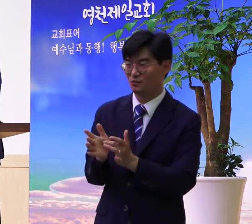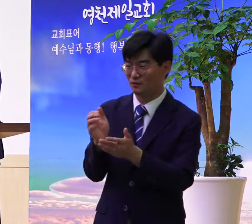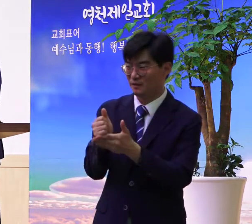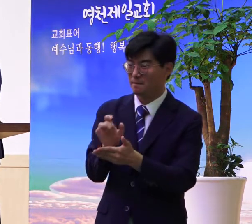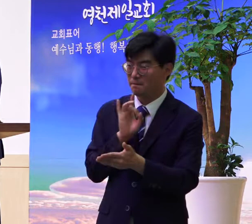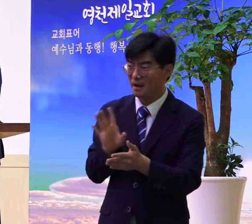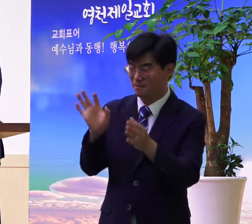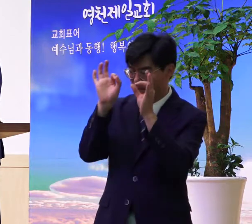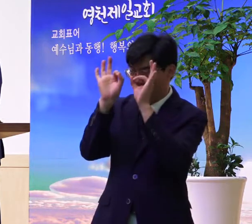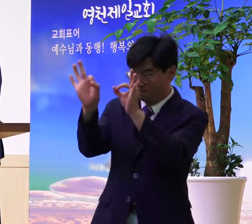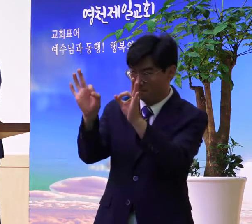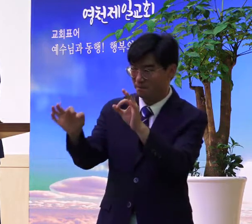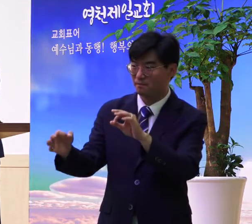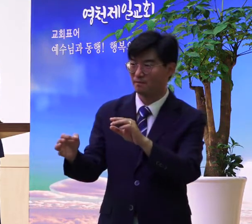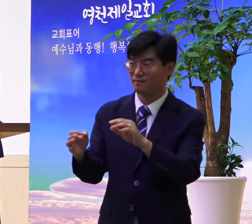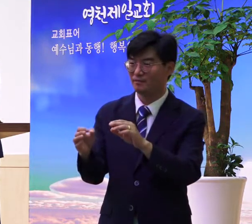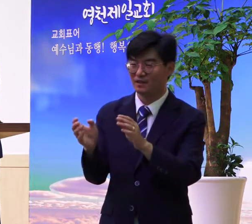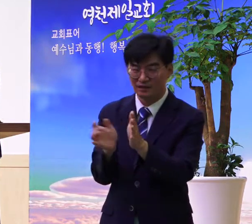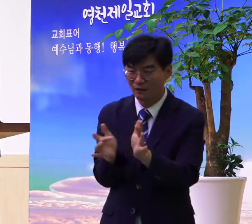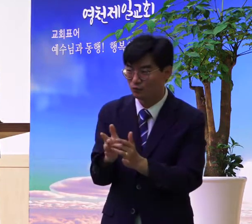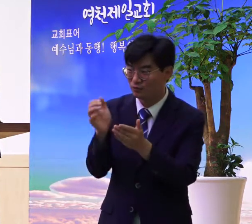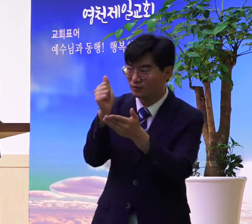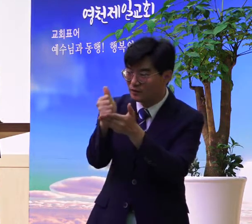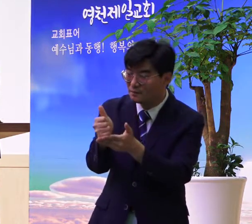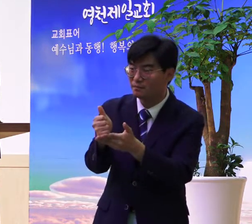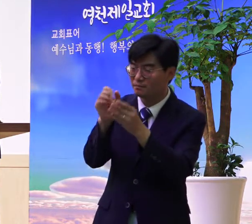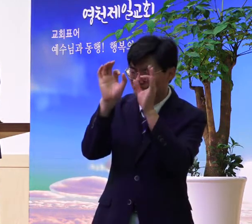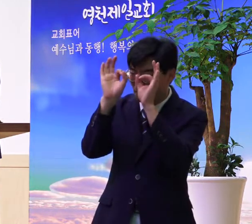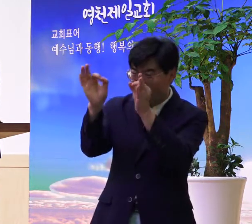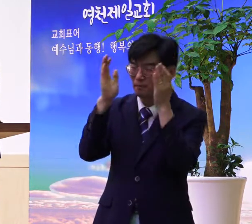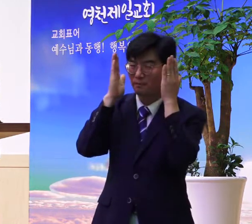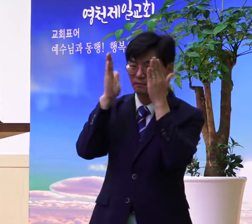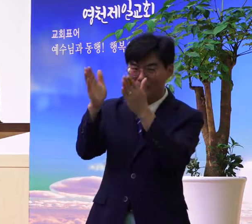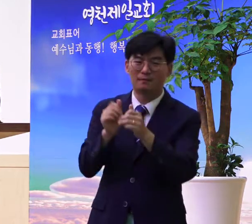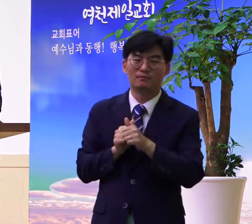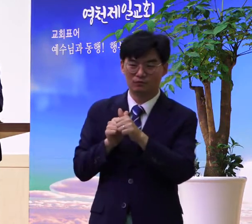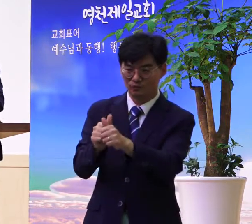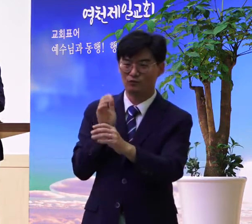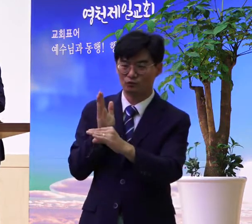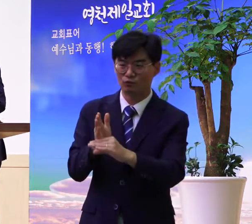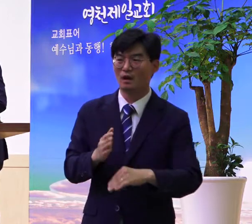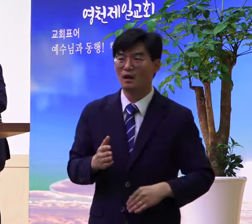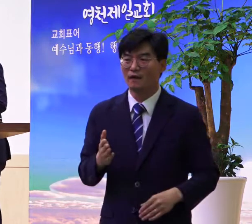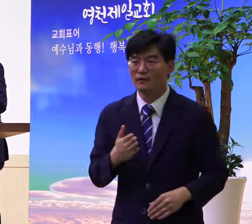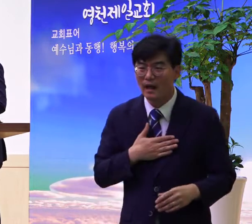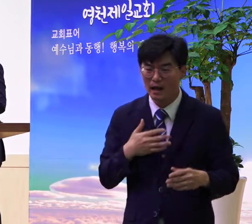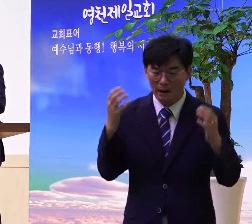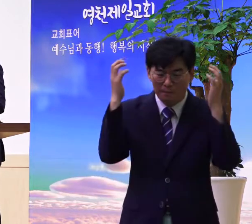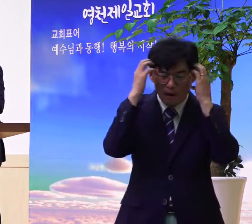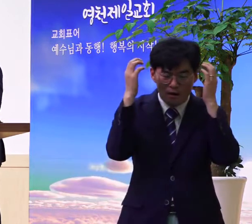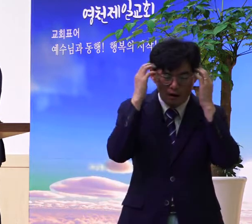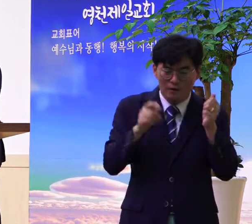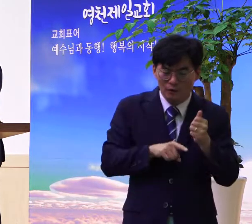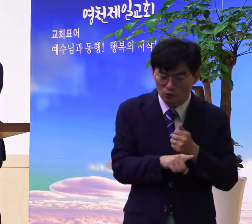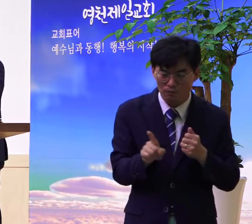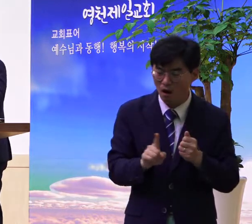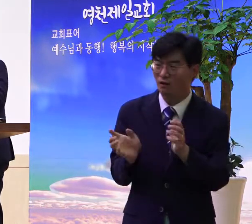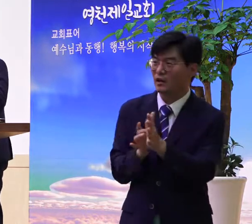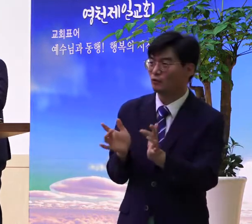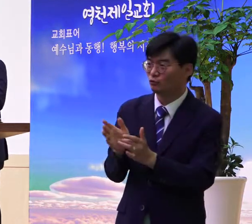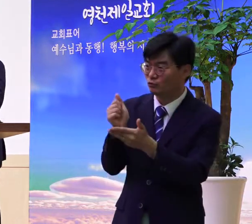바라보았습니다. 예수님이 어디 계시는가? 예수님은 무엇이나 말씀하시는가? 내가 어떻게 하기를 원하는가? 어디로 나를 인도하시는가? 한